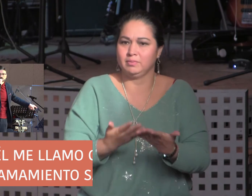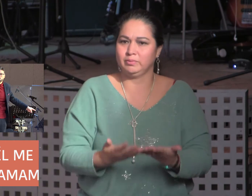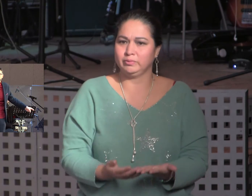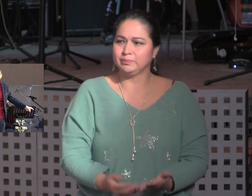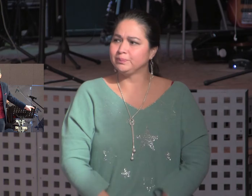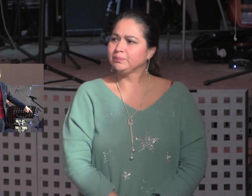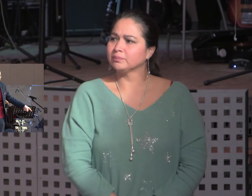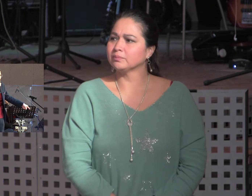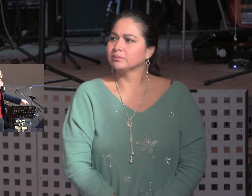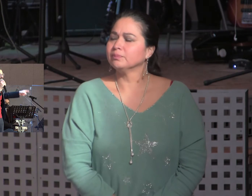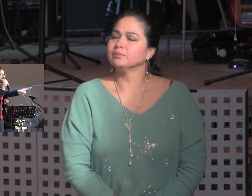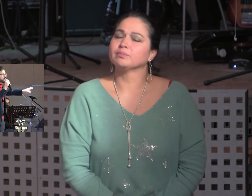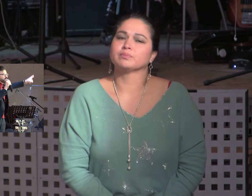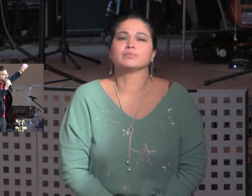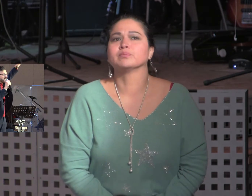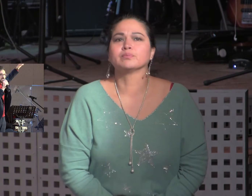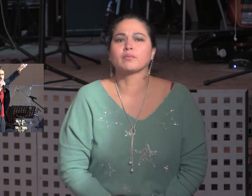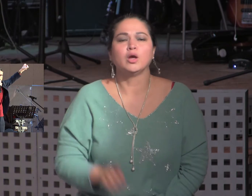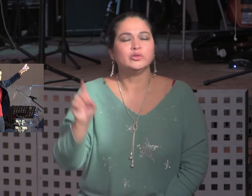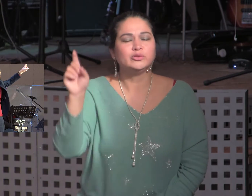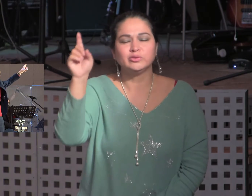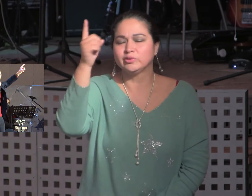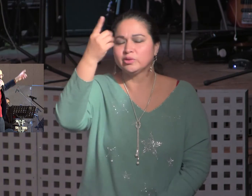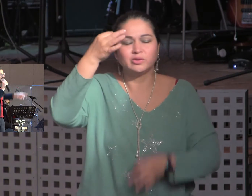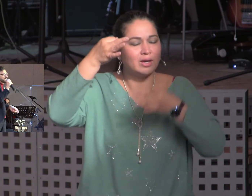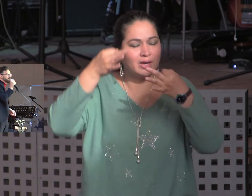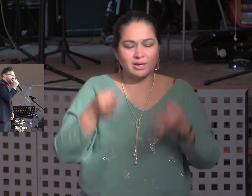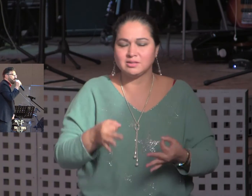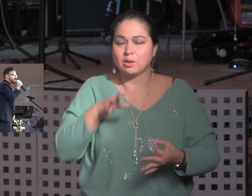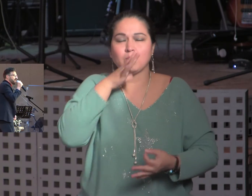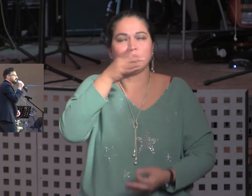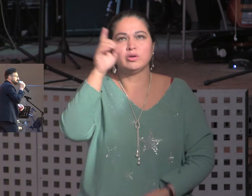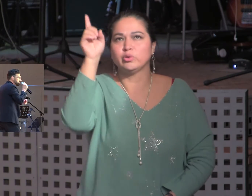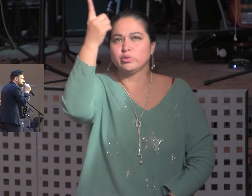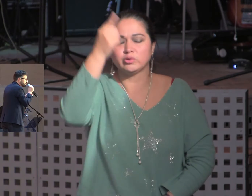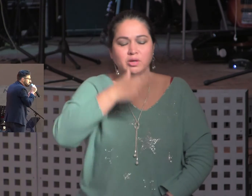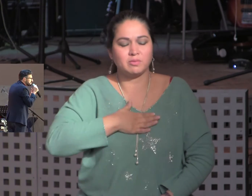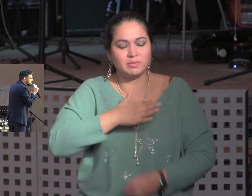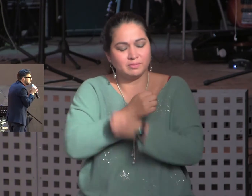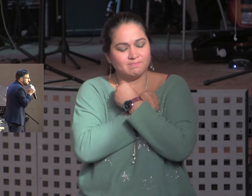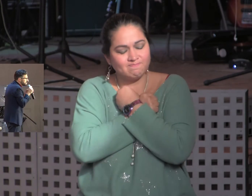algo más que un gusano, sino porque Él es Dios y Él me ama.